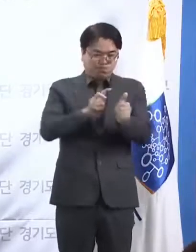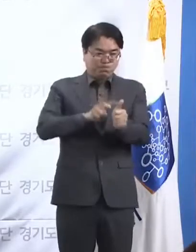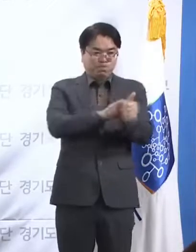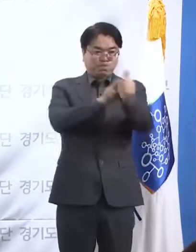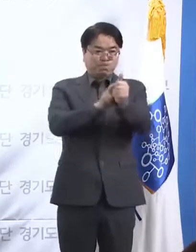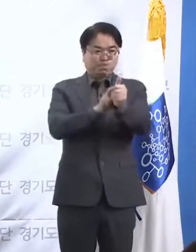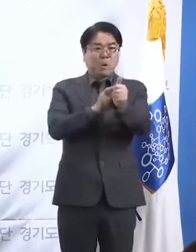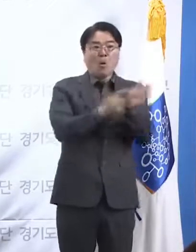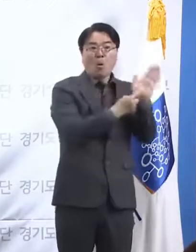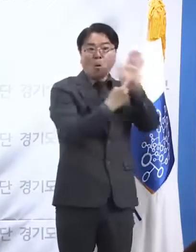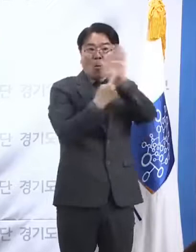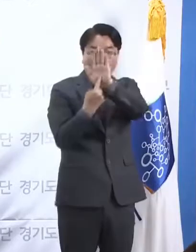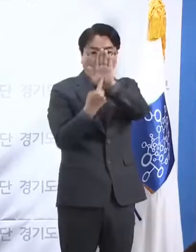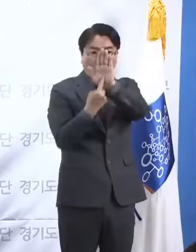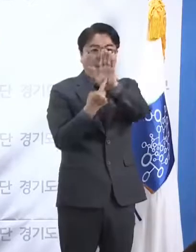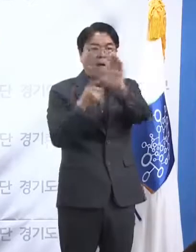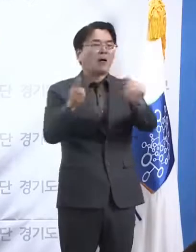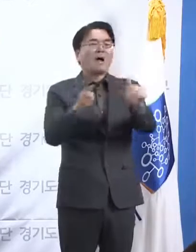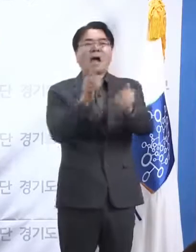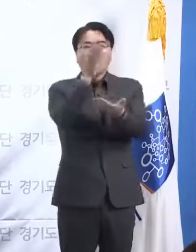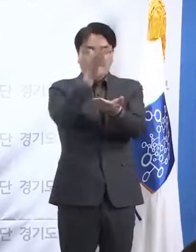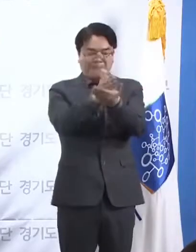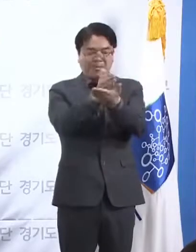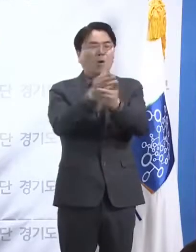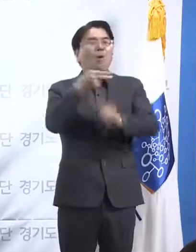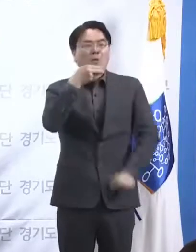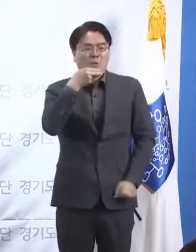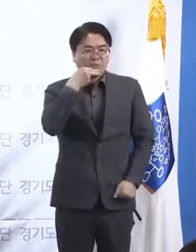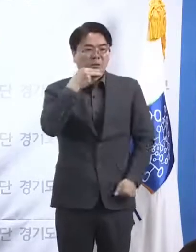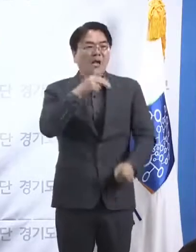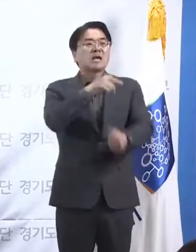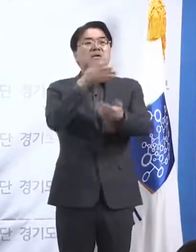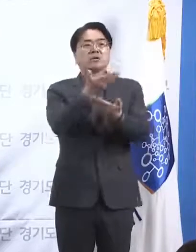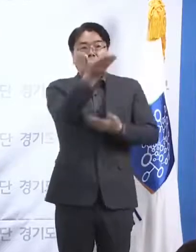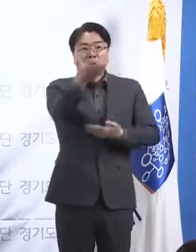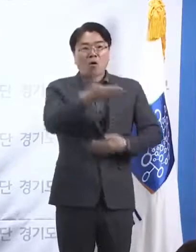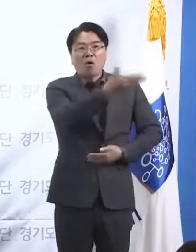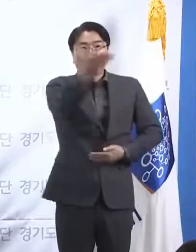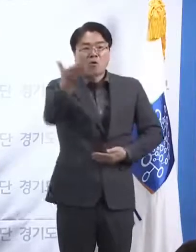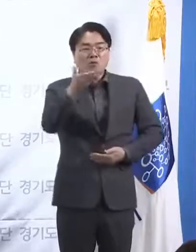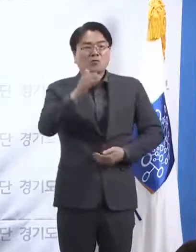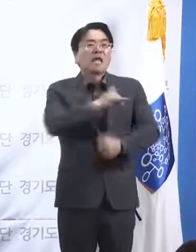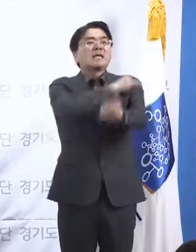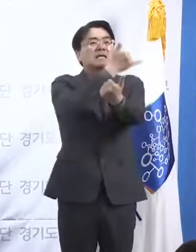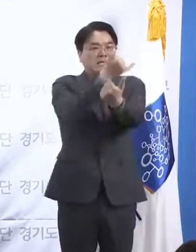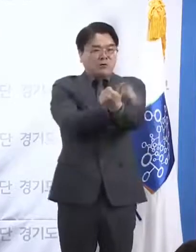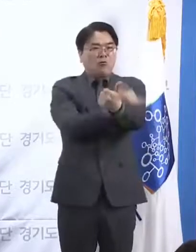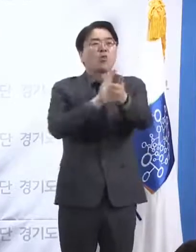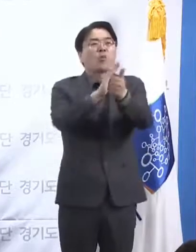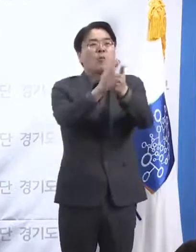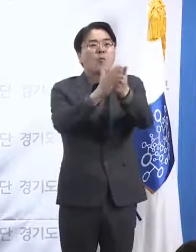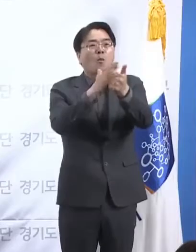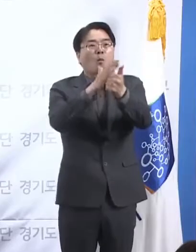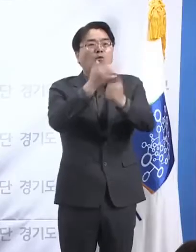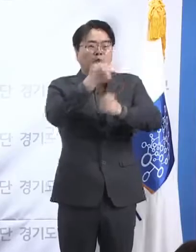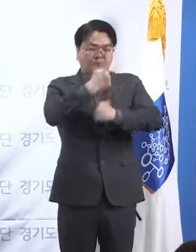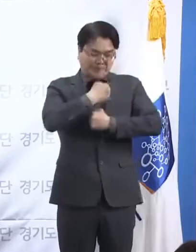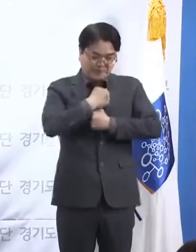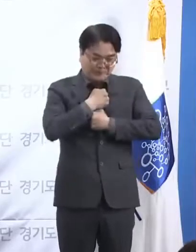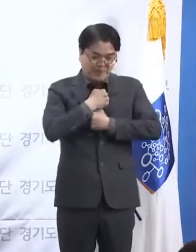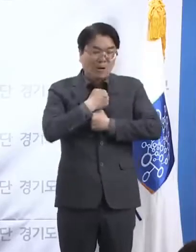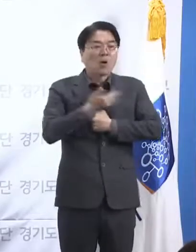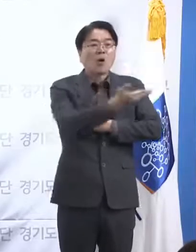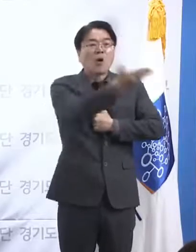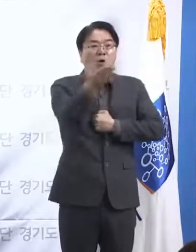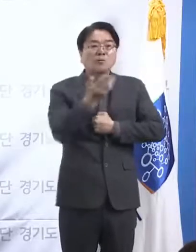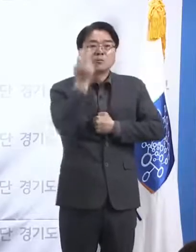이 소수자들의 인권을 보장하고 그들이 은폐하지 않고 그 사실을 드러내지 않은